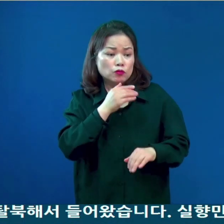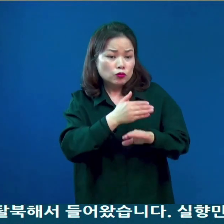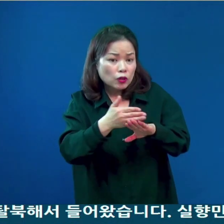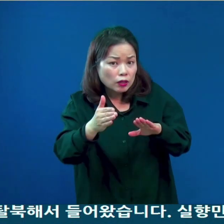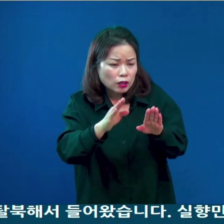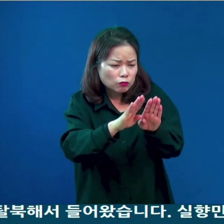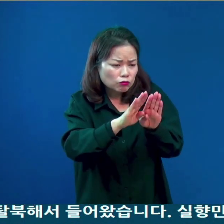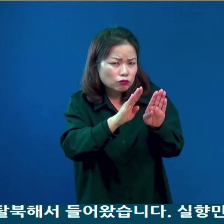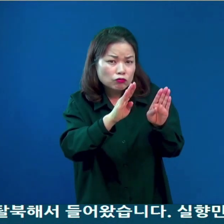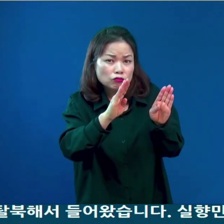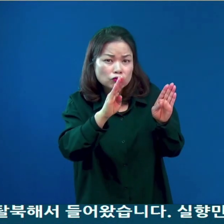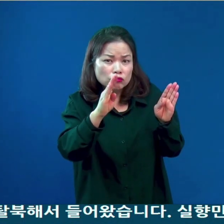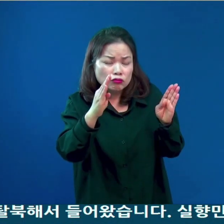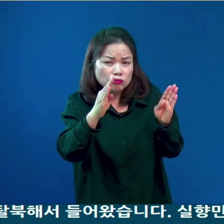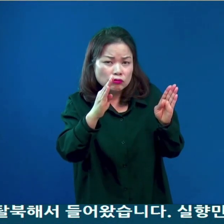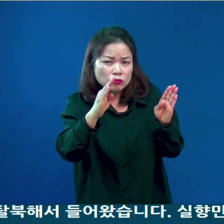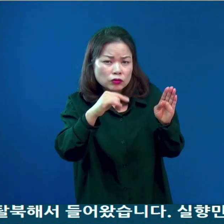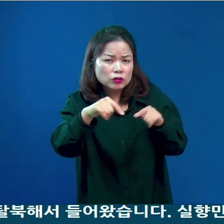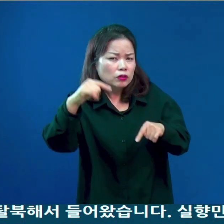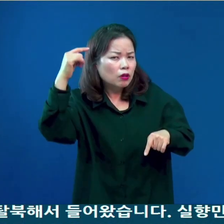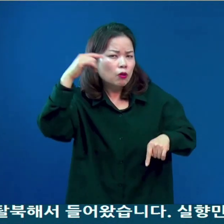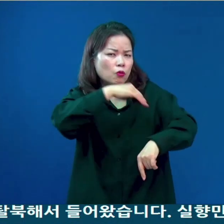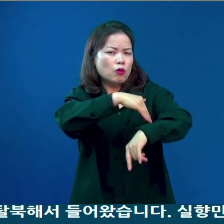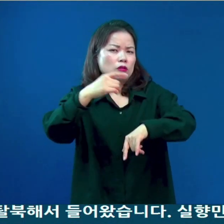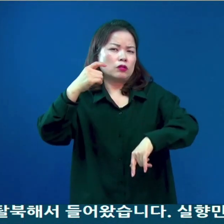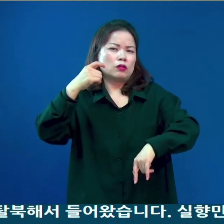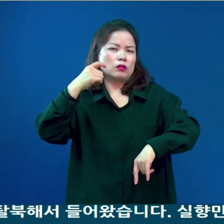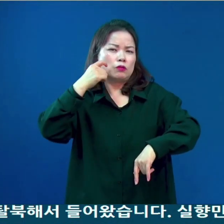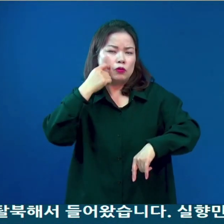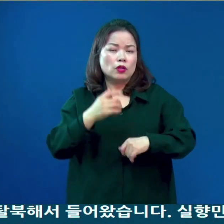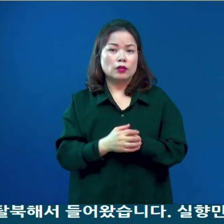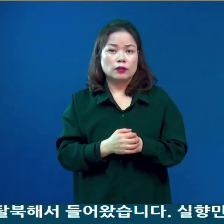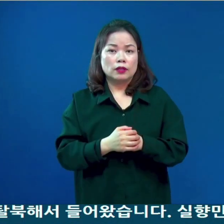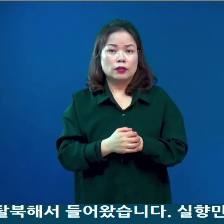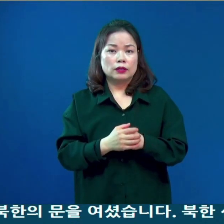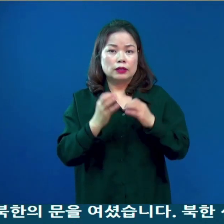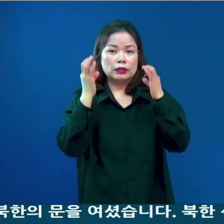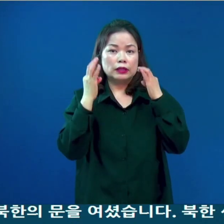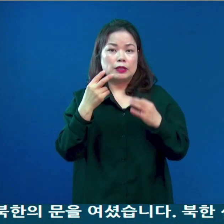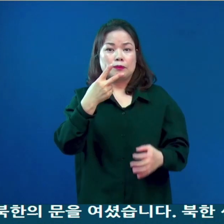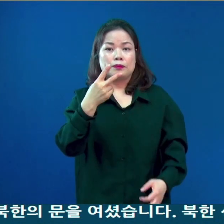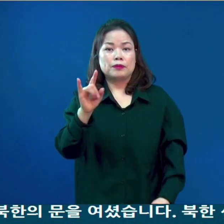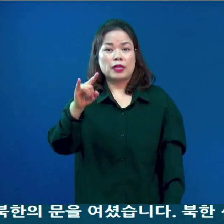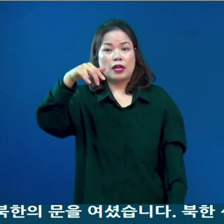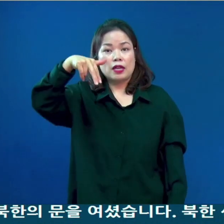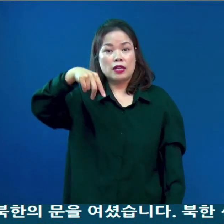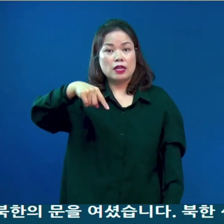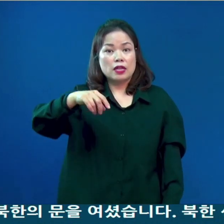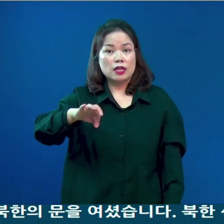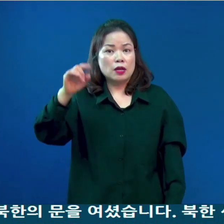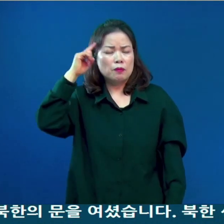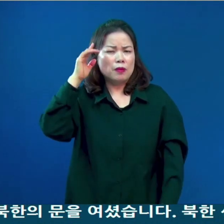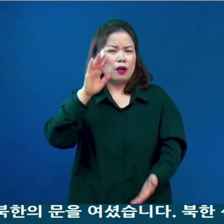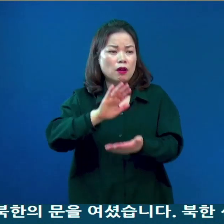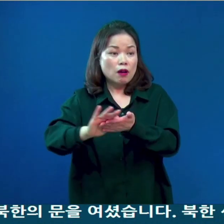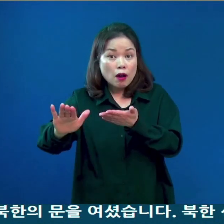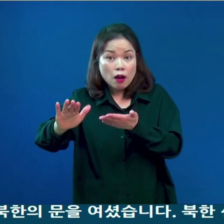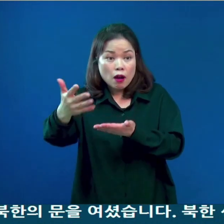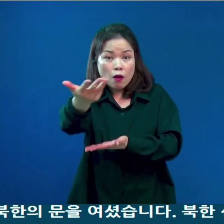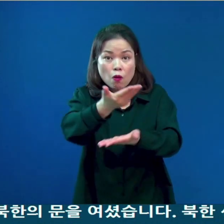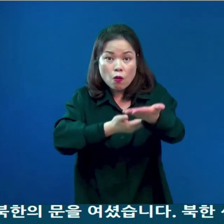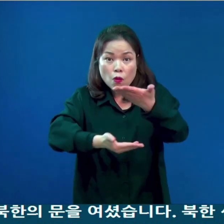문을, 이거는 정권이 열지 못했어요. 당신은 김대중 정부였어요. 평화교류 정부였지